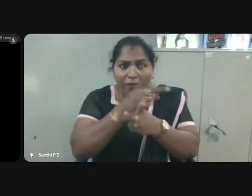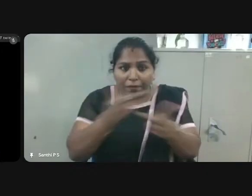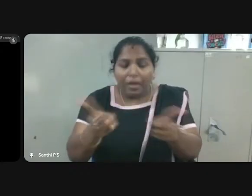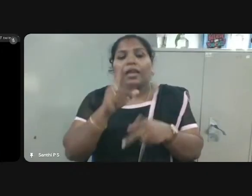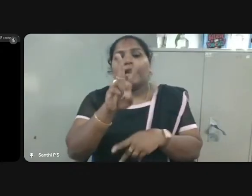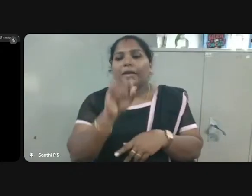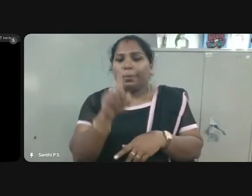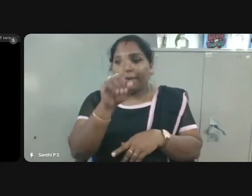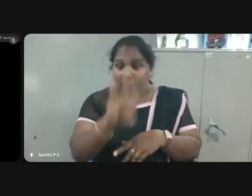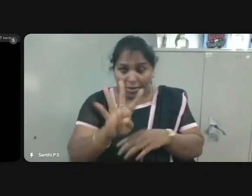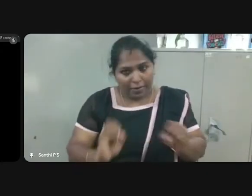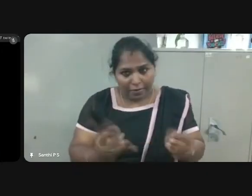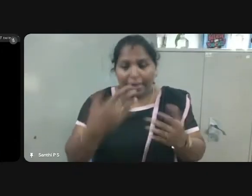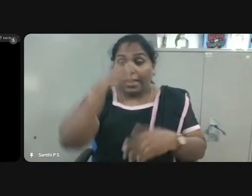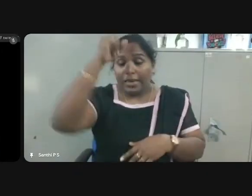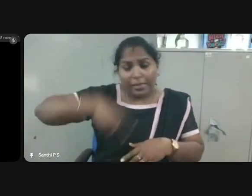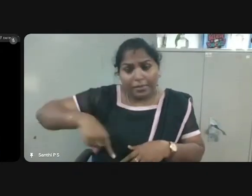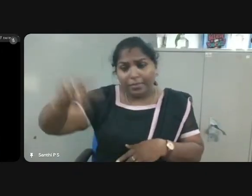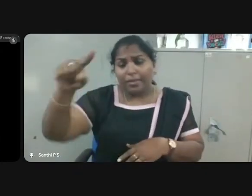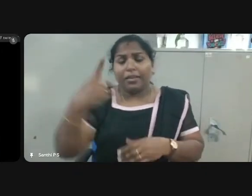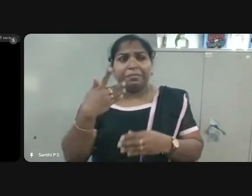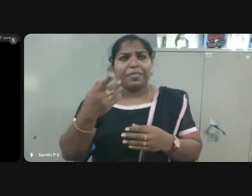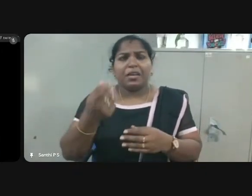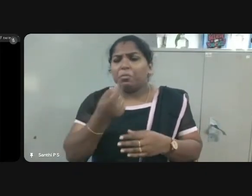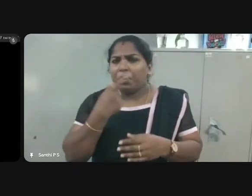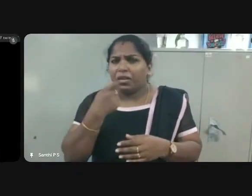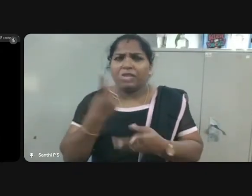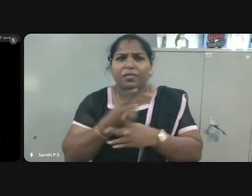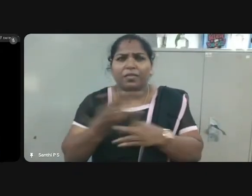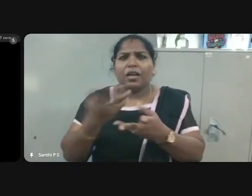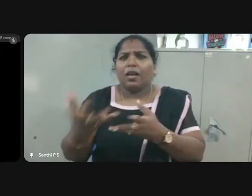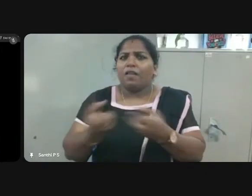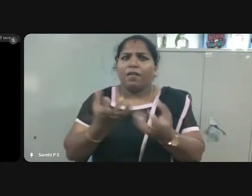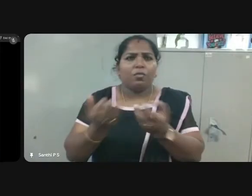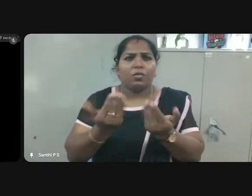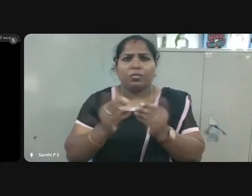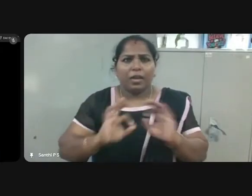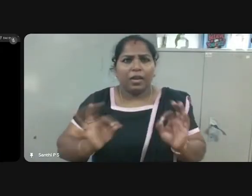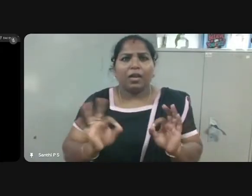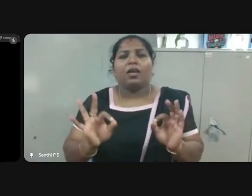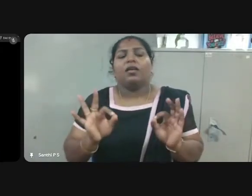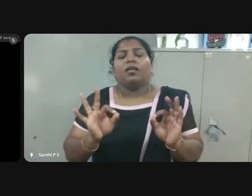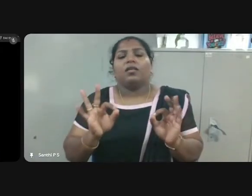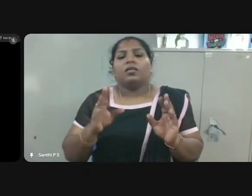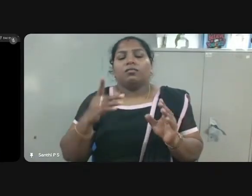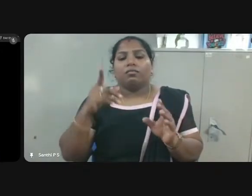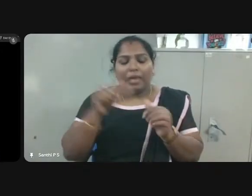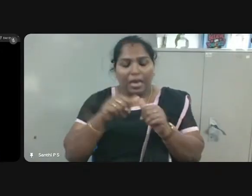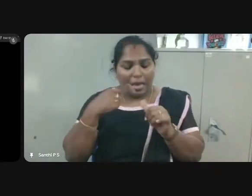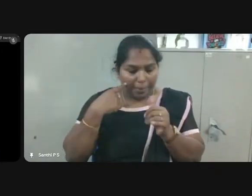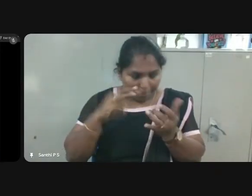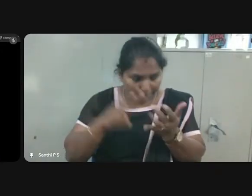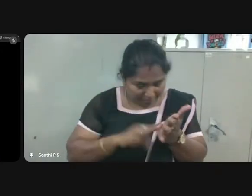ഇന്ത്യയിൽ ഇതുവരെ അതൊരു കടയിൽ നിന്നോ മരുന്ന് കടയിൽ നിന്നോ മേടിക്കാവുന്ന ഒരു സാധനമല്ല. എയിംസ് ന്യൂഡൽഹി അല്ലെങ്കിൽ